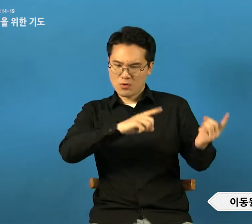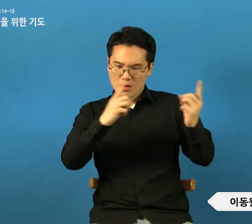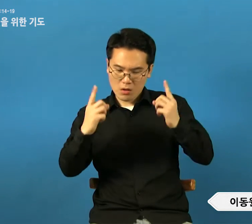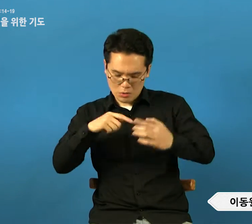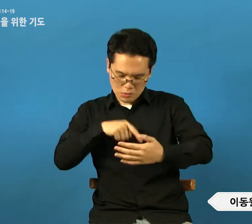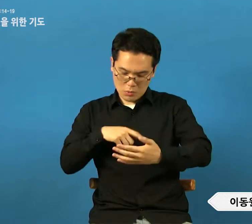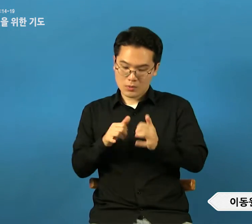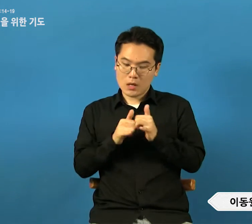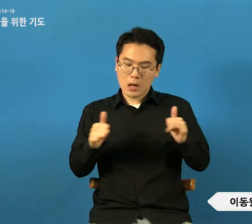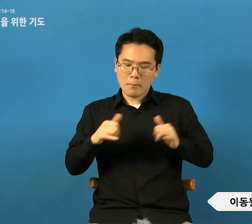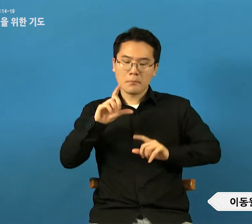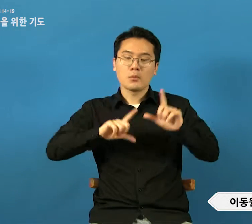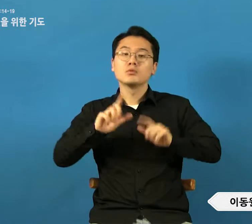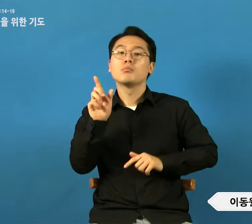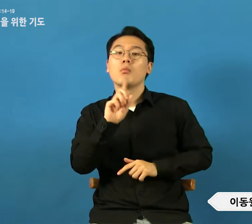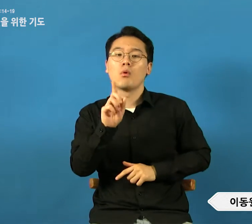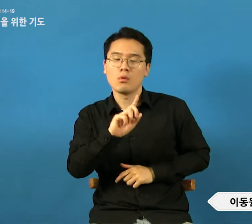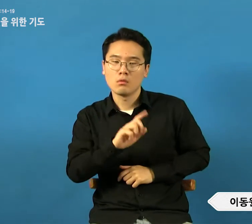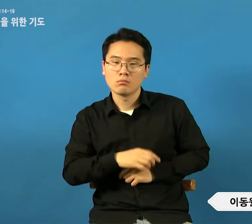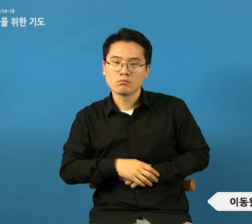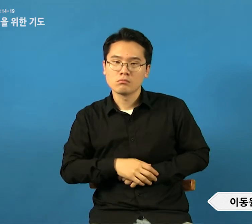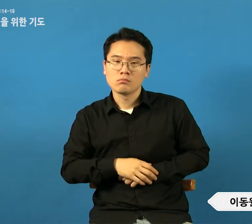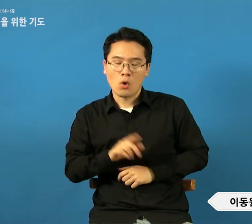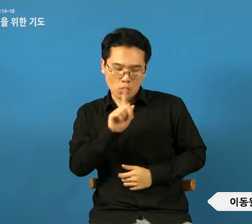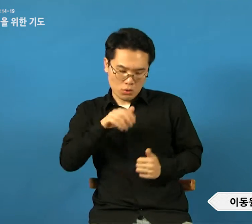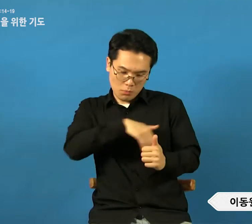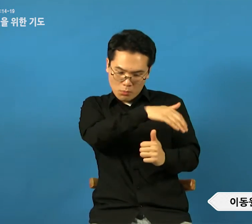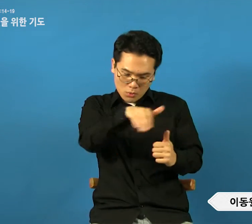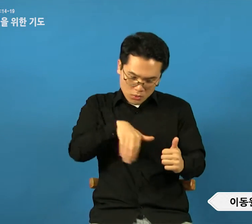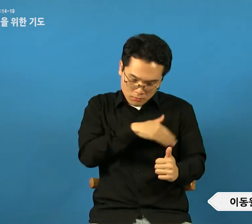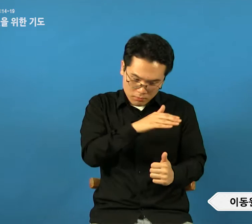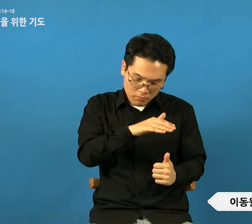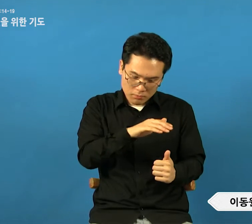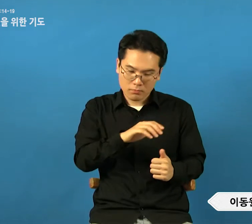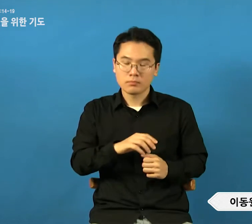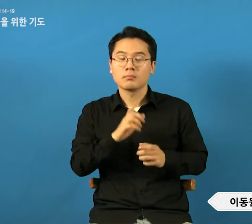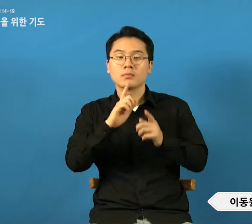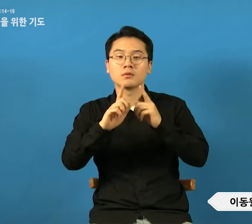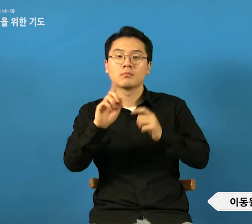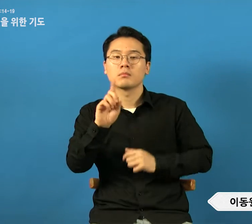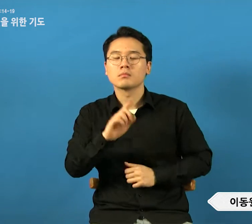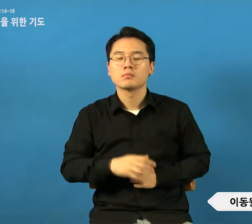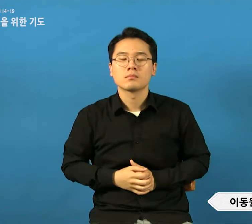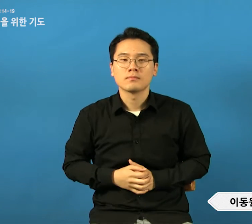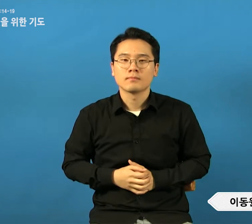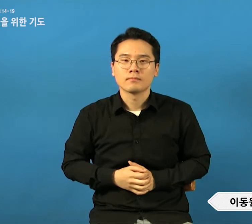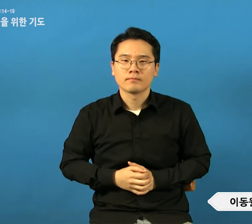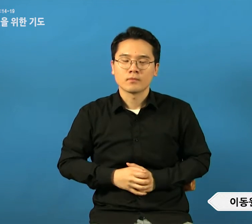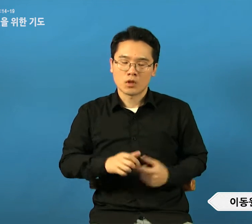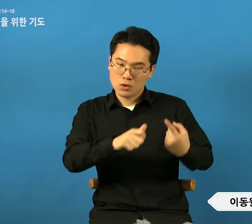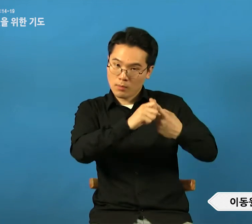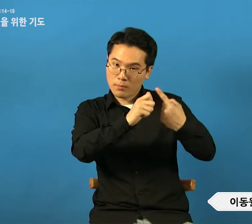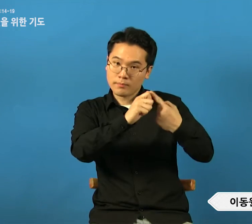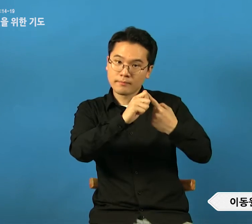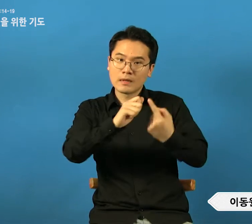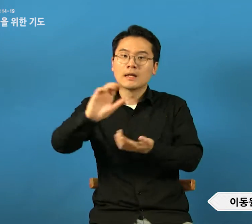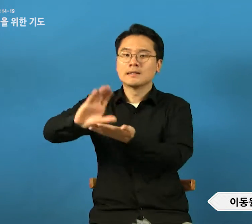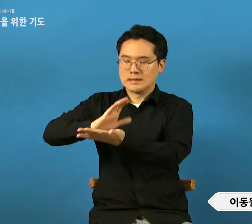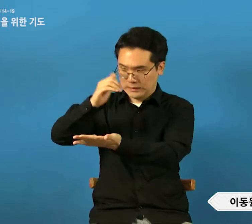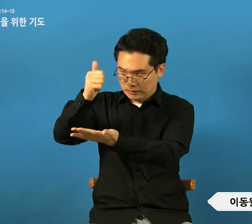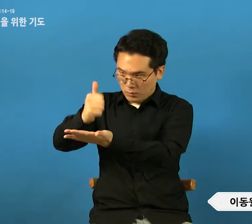가리켜 속사람이 건강해졌다라고 말하는 것일까요? 첫째로 그것은 그리스도가 주인이